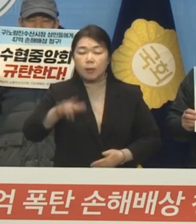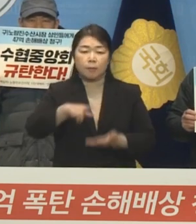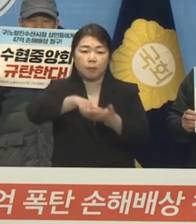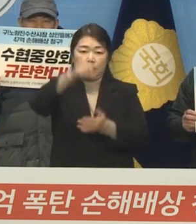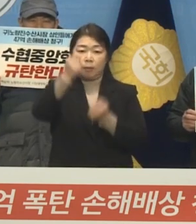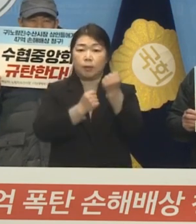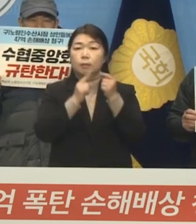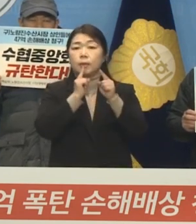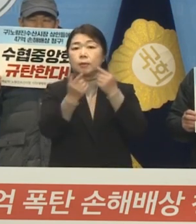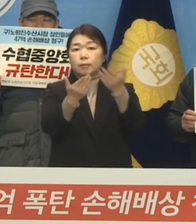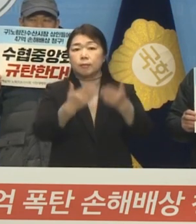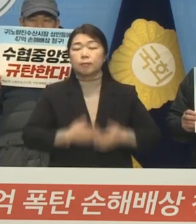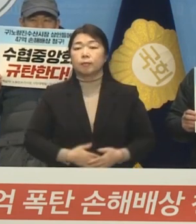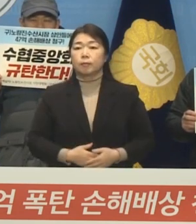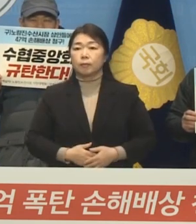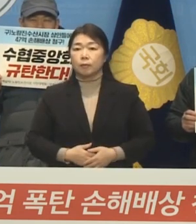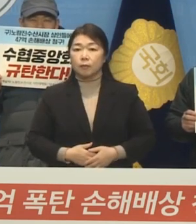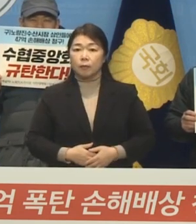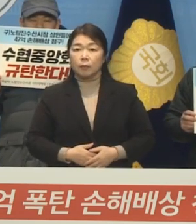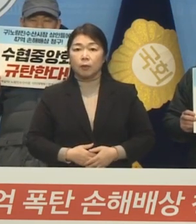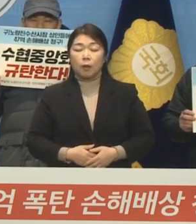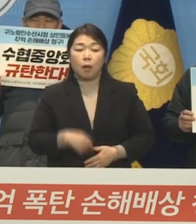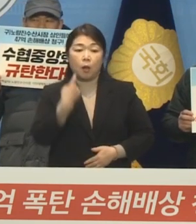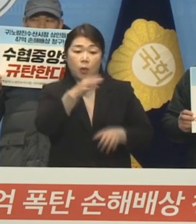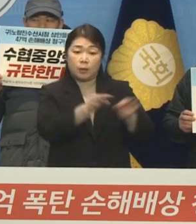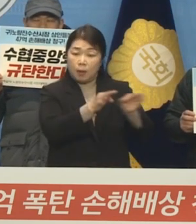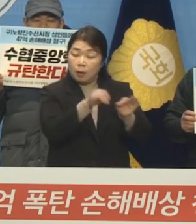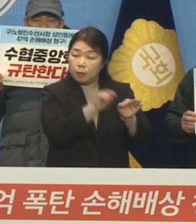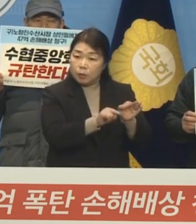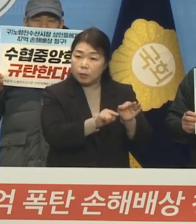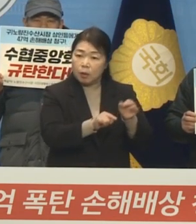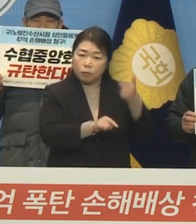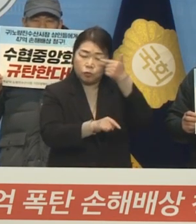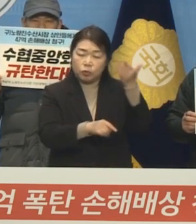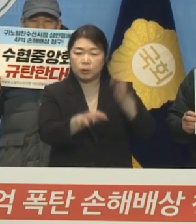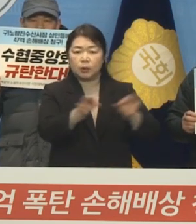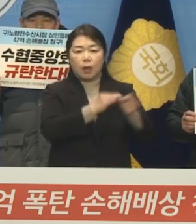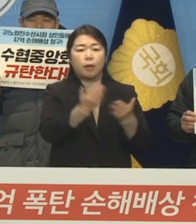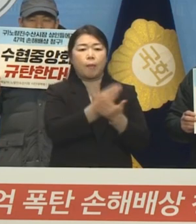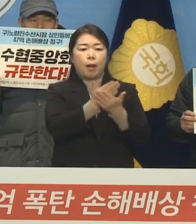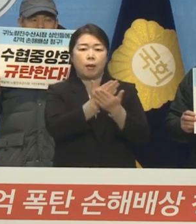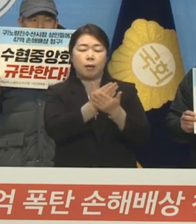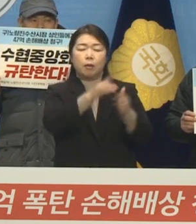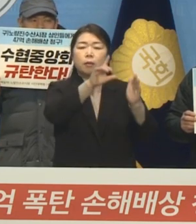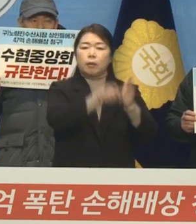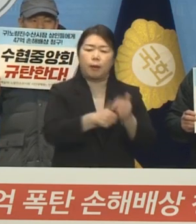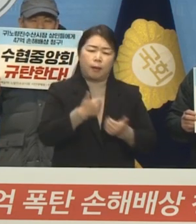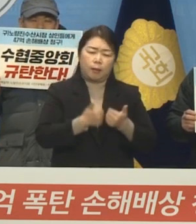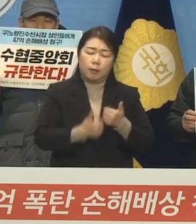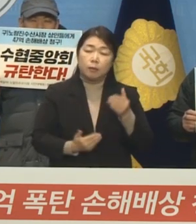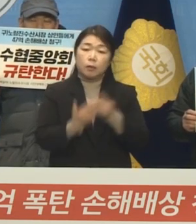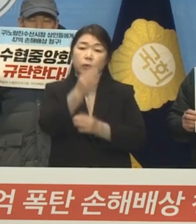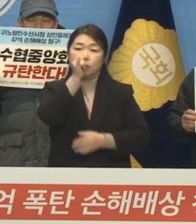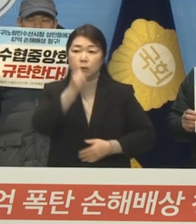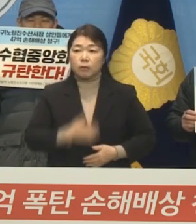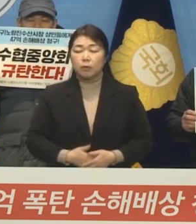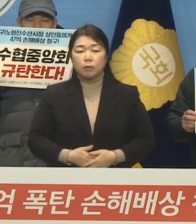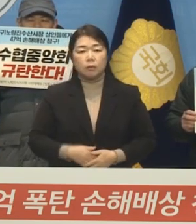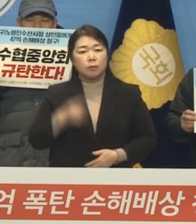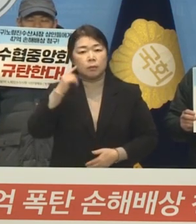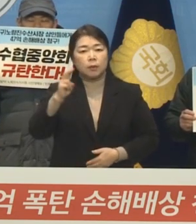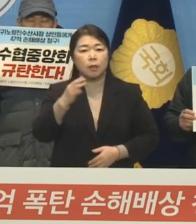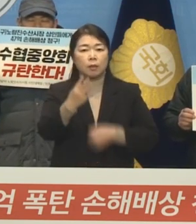한 말씀만 올리겠습니다. 노량진 수산시장 구시장 개발과 한 갈등 관련해서 한 4년